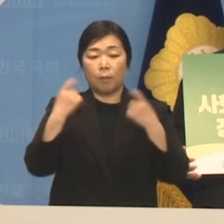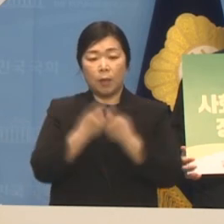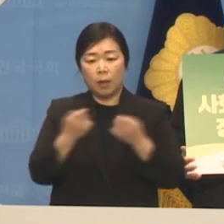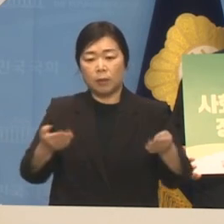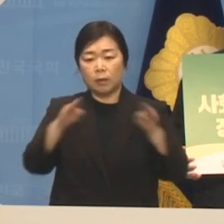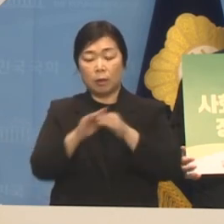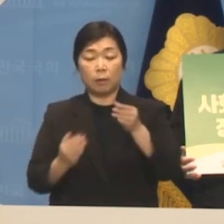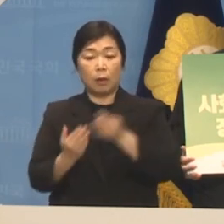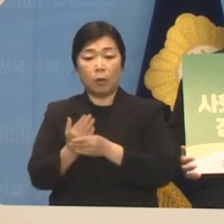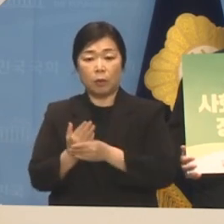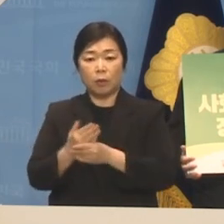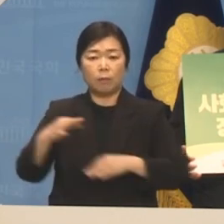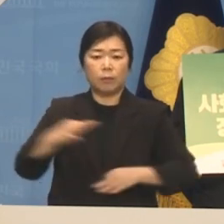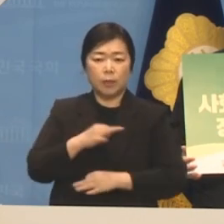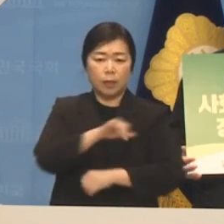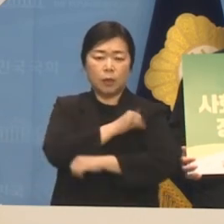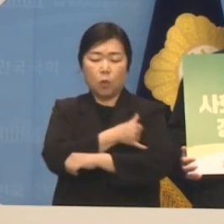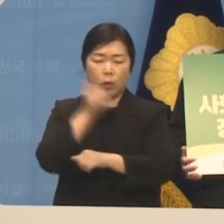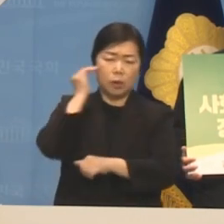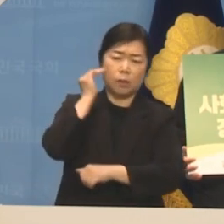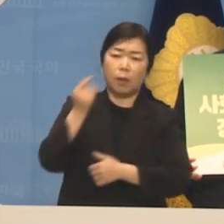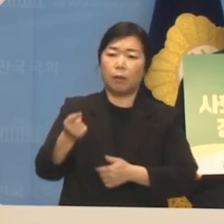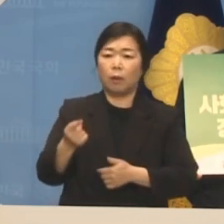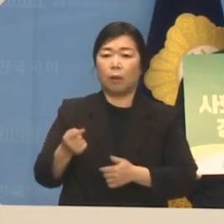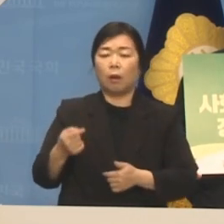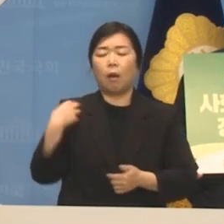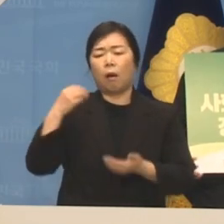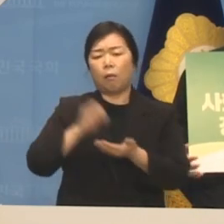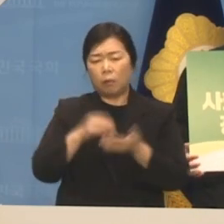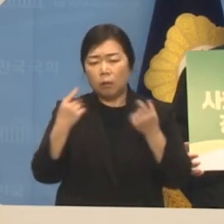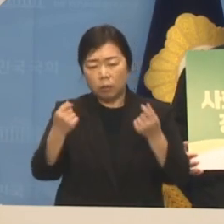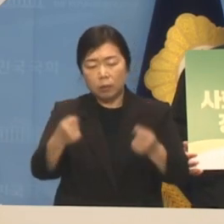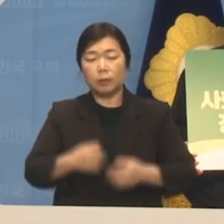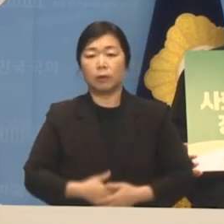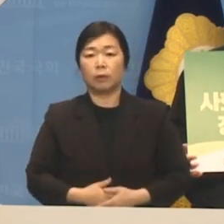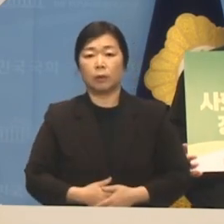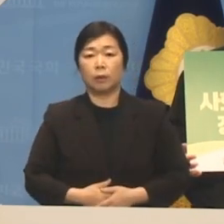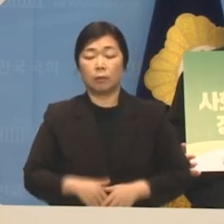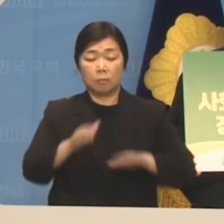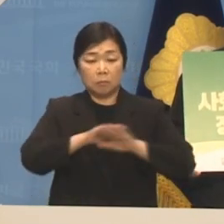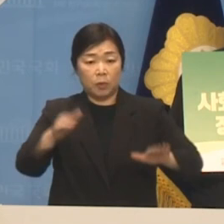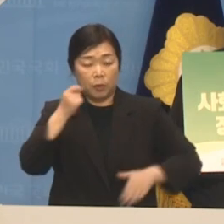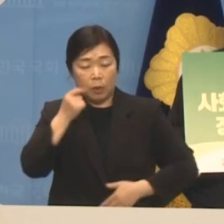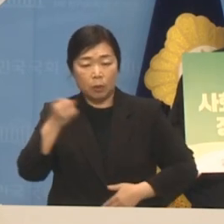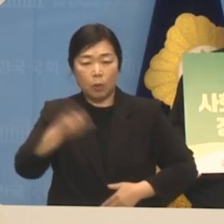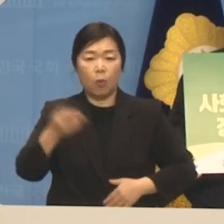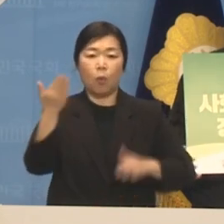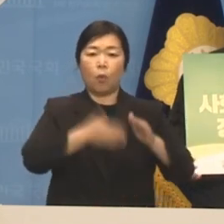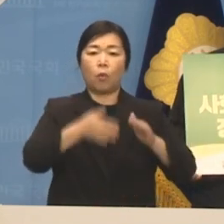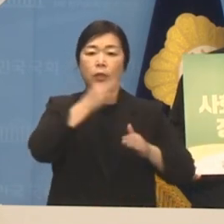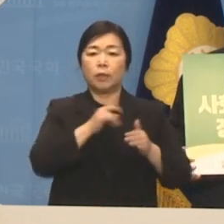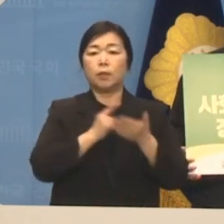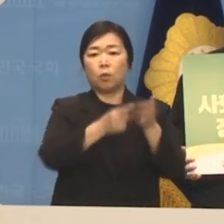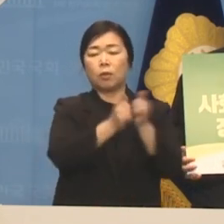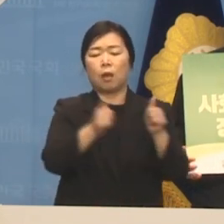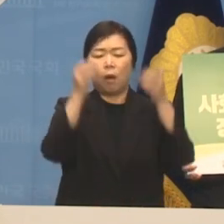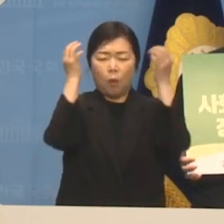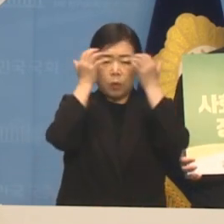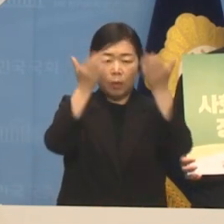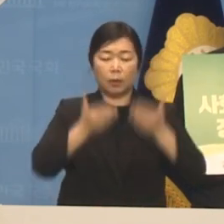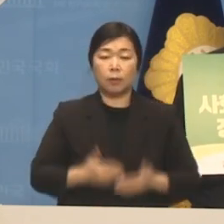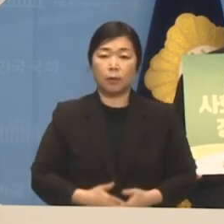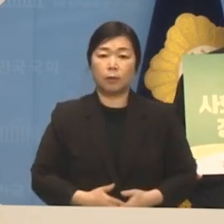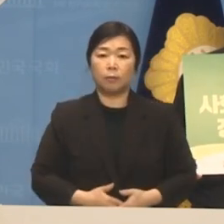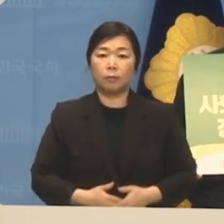민간시설에서 발생하는 시설 비리와 인권 침해는 여전히 근절되지 못하고 공익신고자는 고통받고 있습니다. 직장